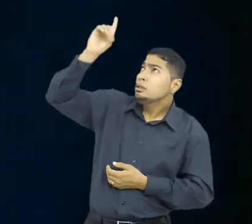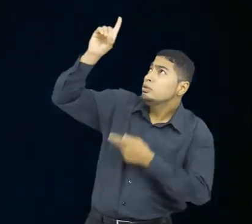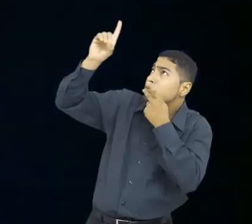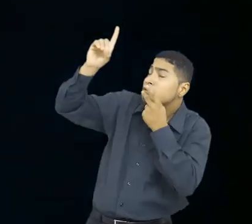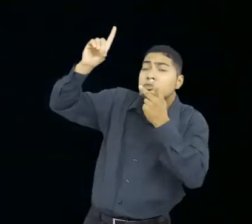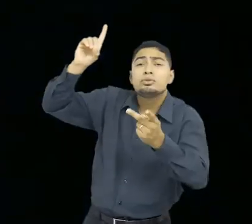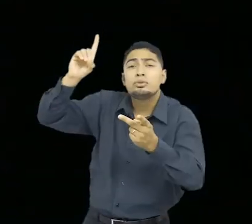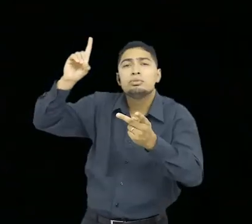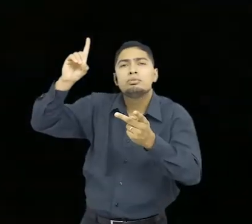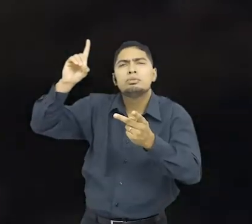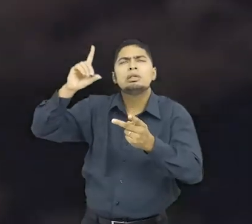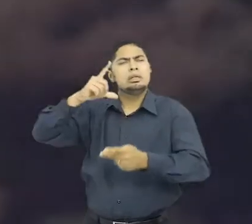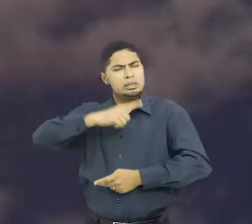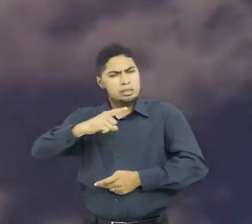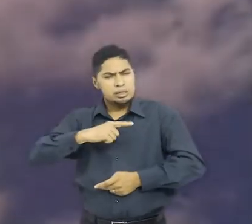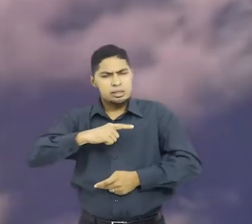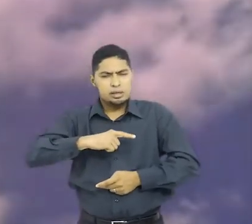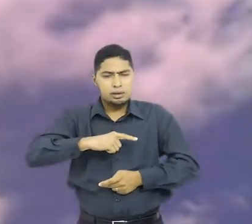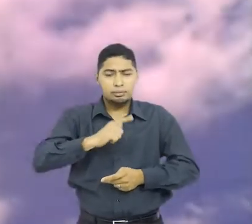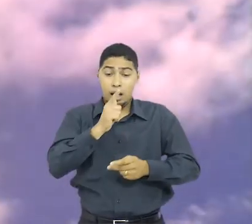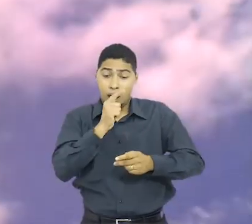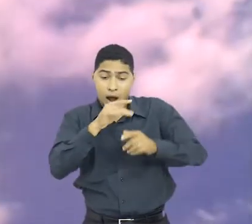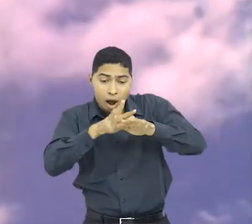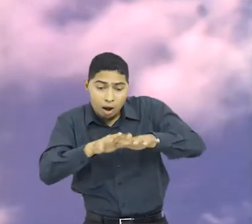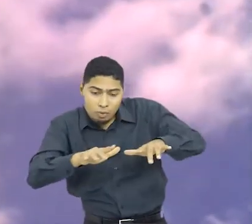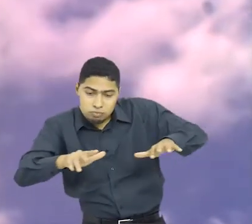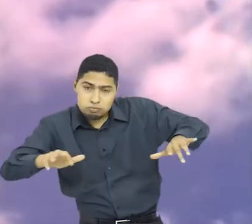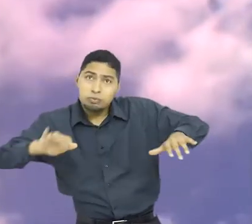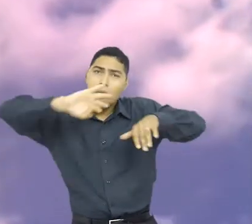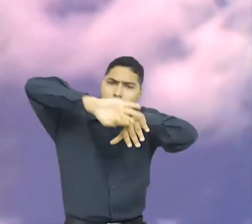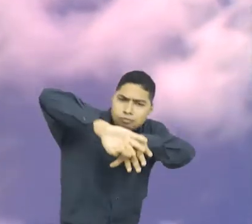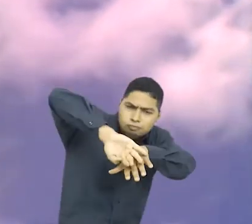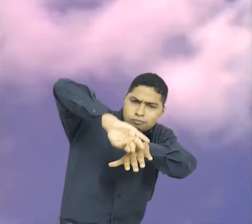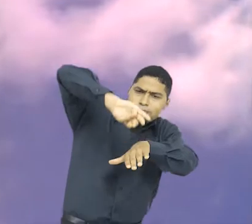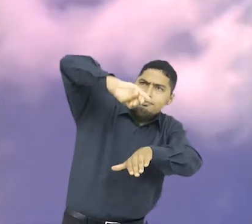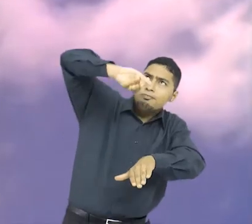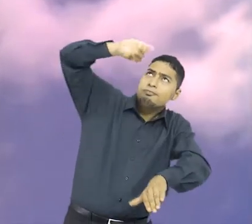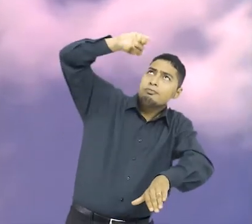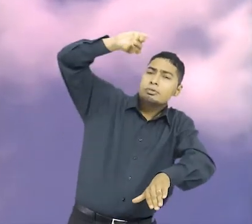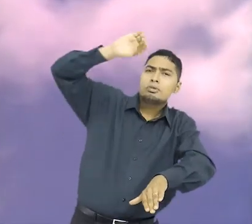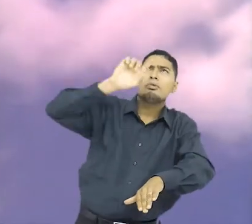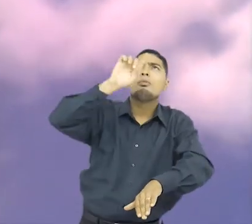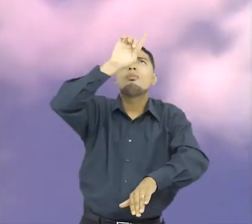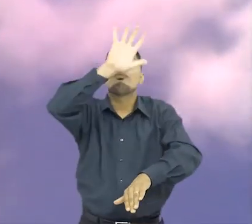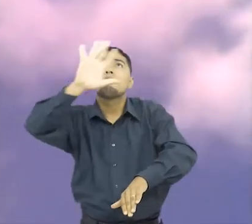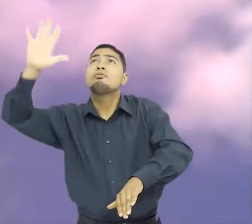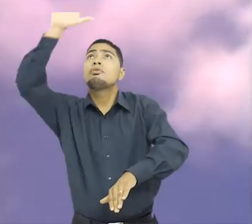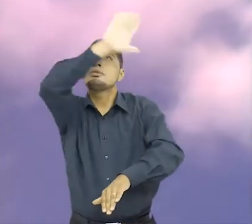Deus disse: que haja um grande espaço entre as águas debaixo do céu e as de cima, e chamou o